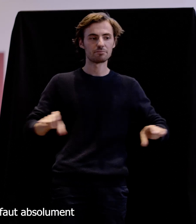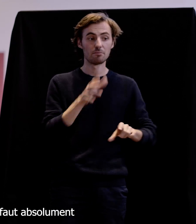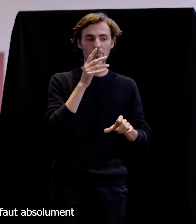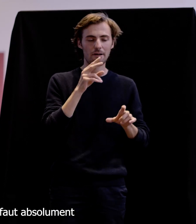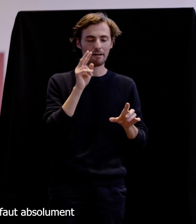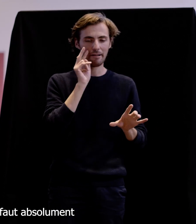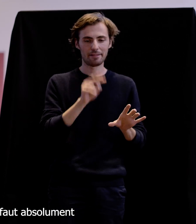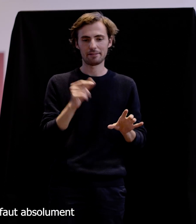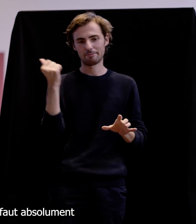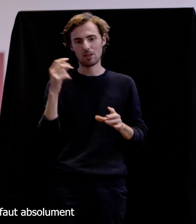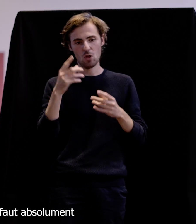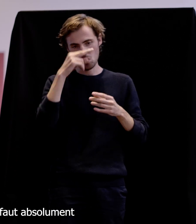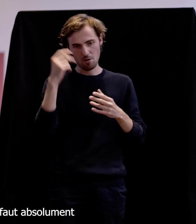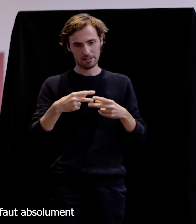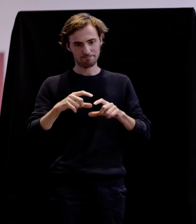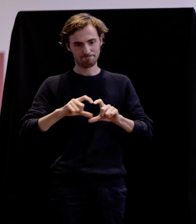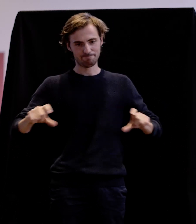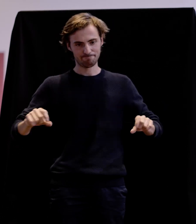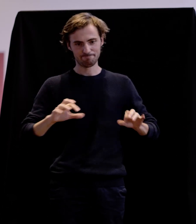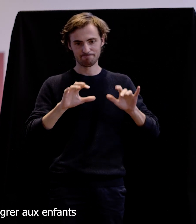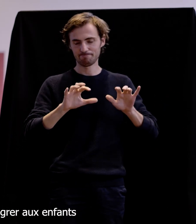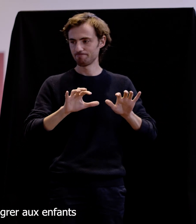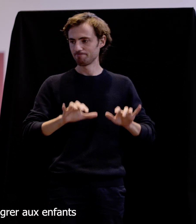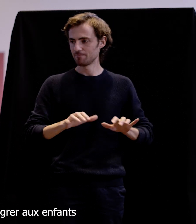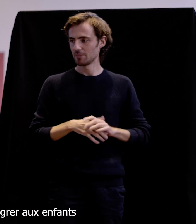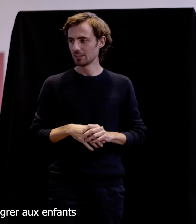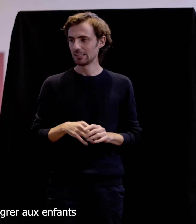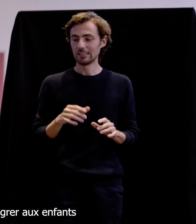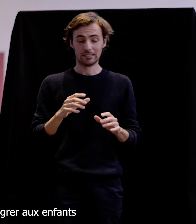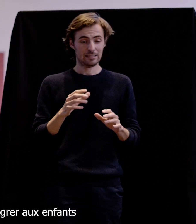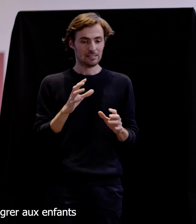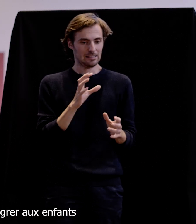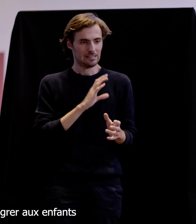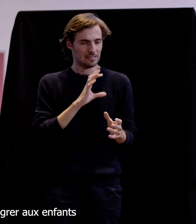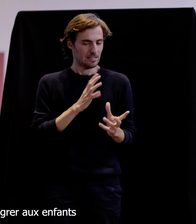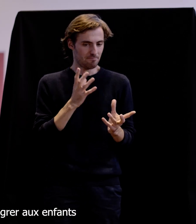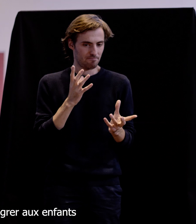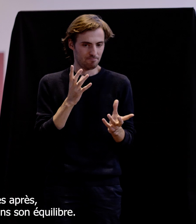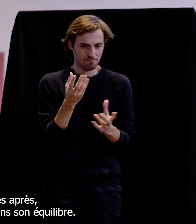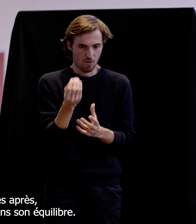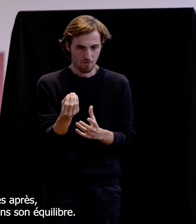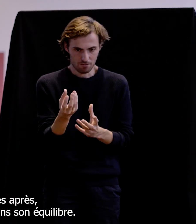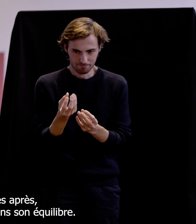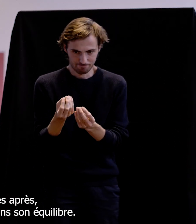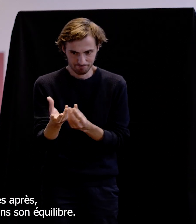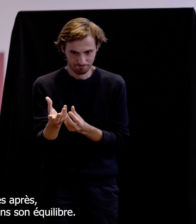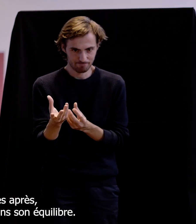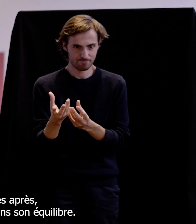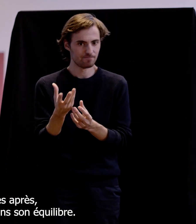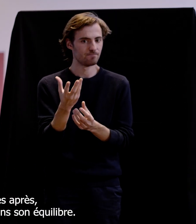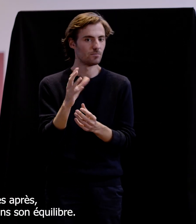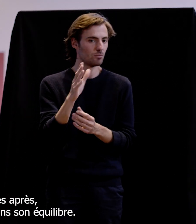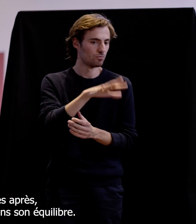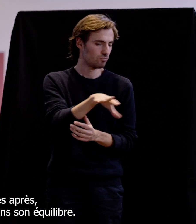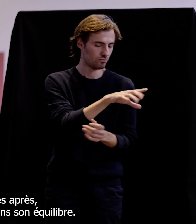que là, ce qu'il faut absolument essayer de faire intégrer aux enfants et aux autres après,